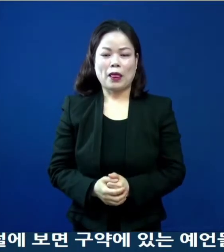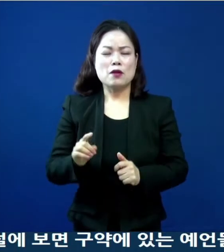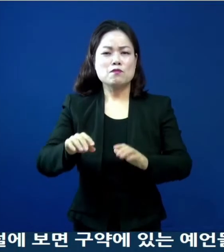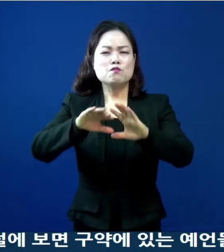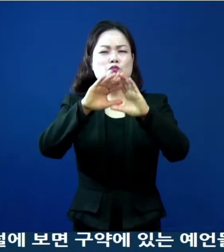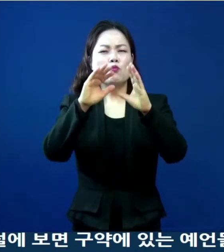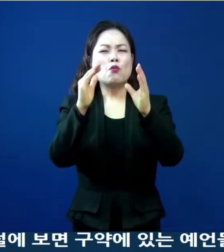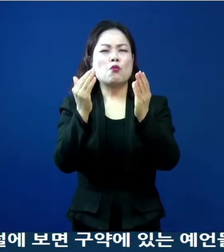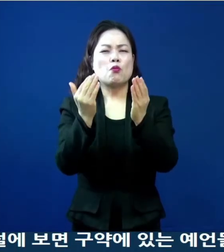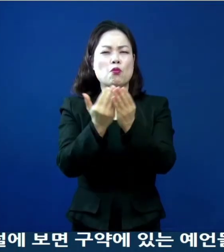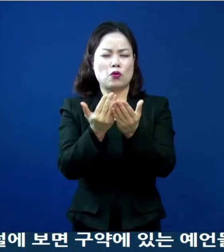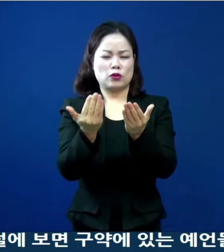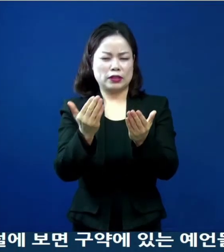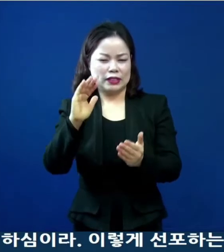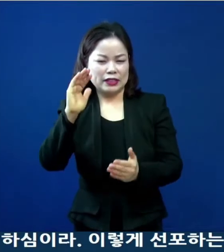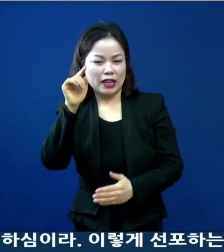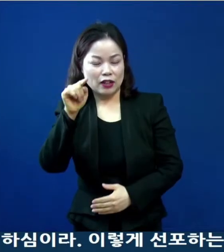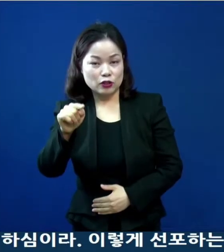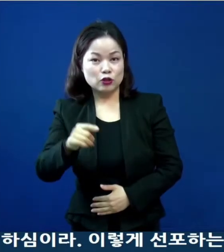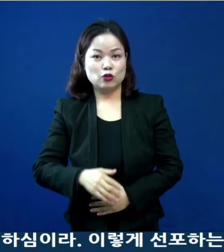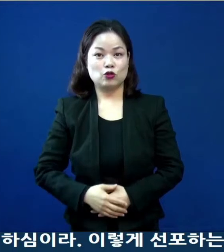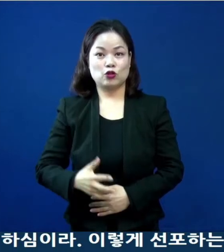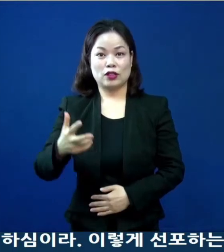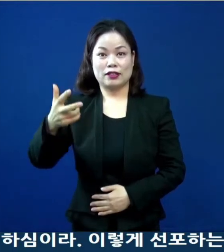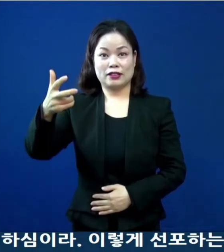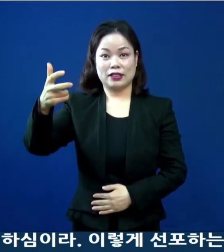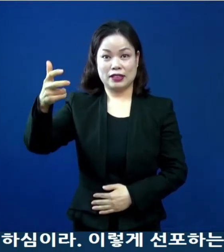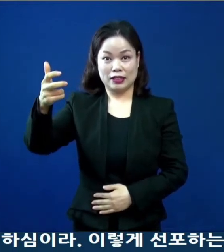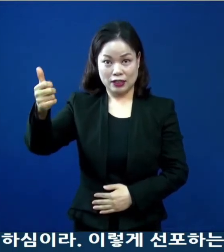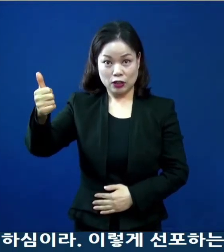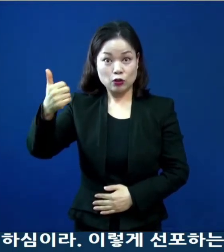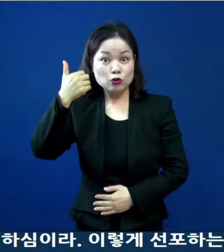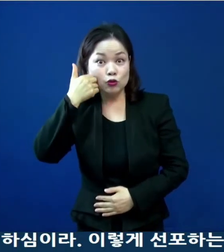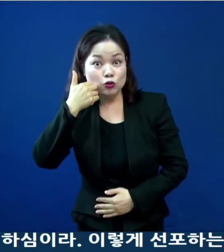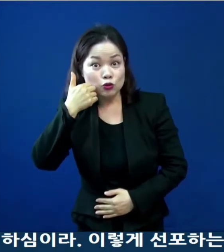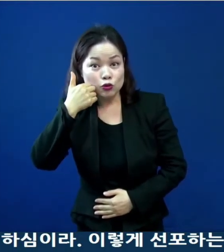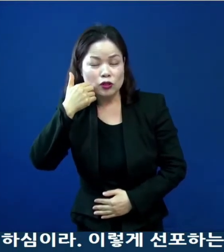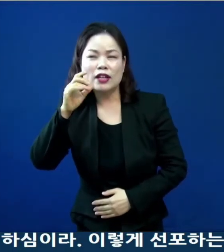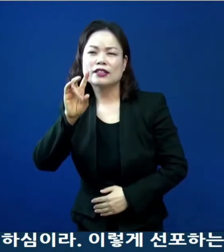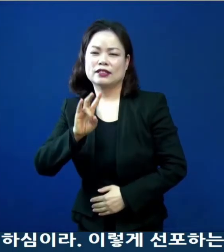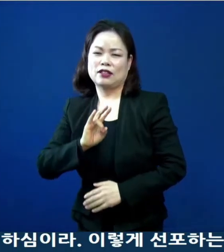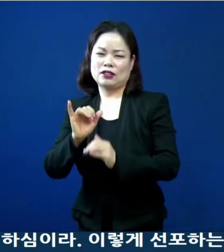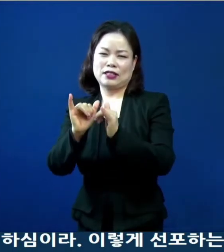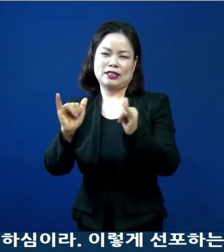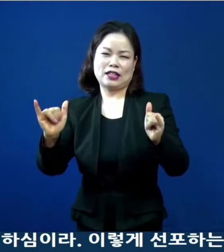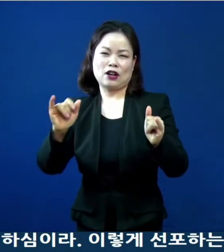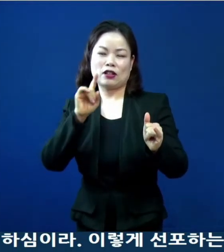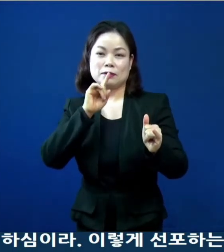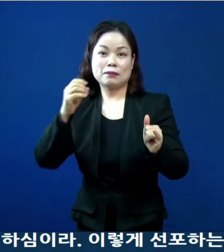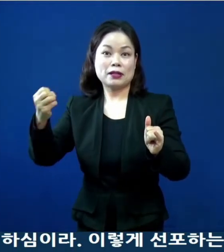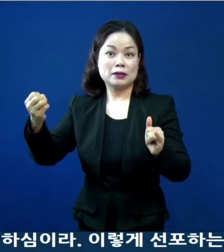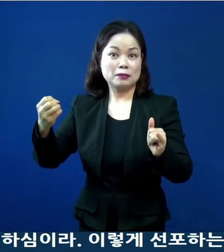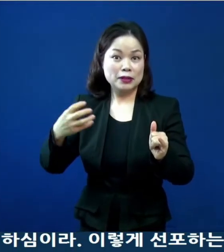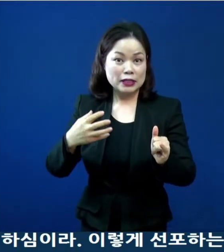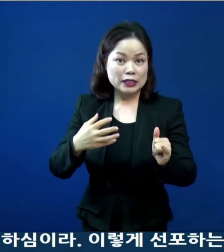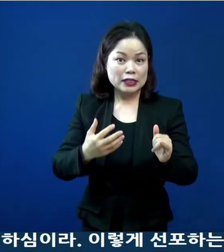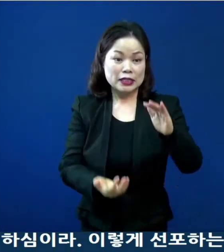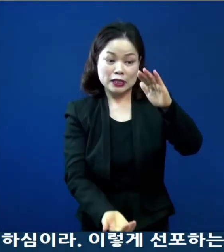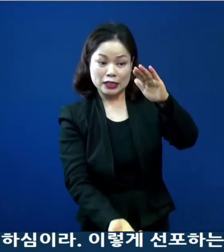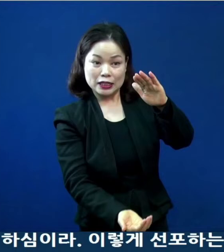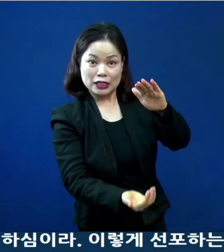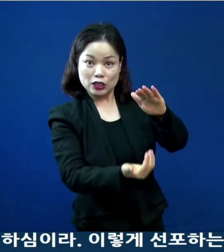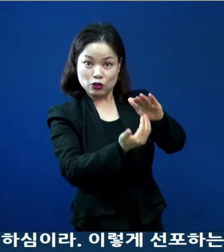이 모든 일이 된 것은 주께서 누구로? 선지자로 하신 말씀을